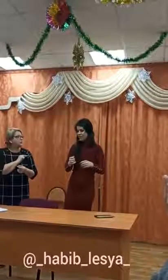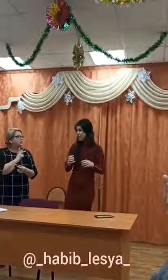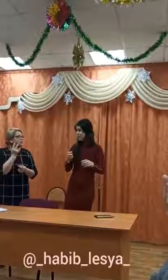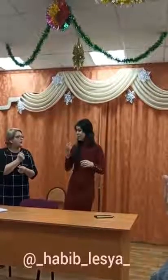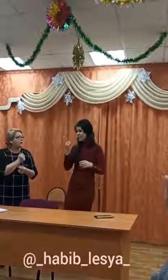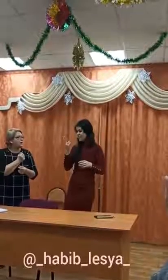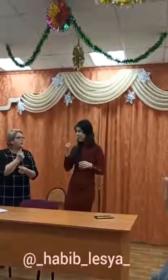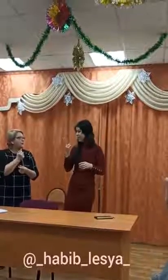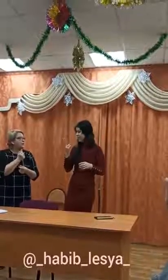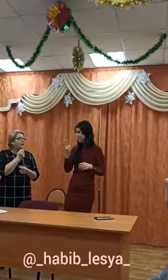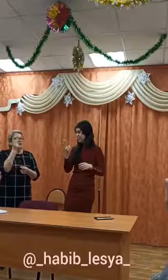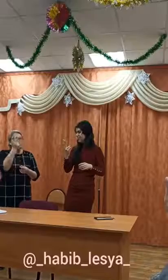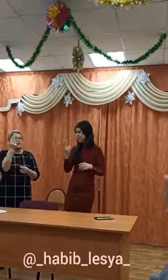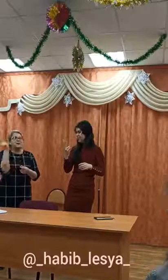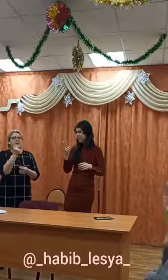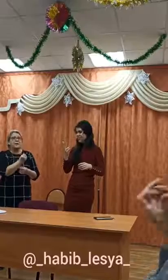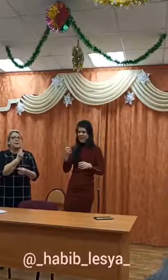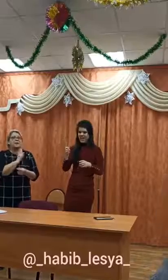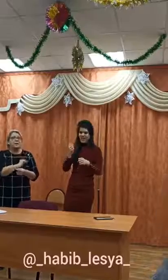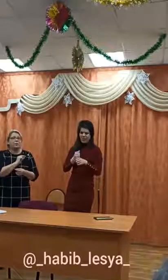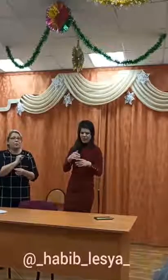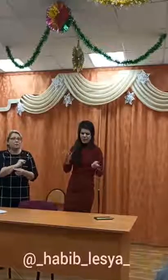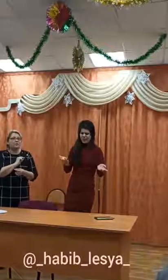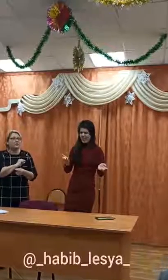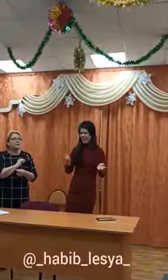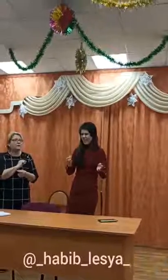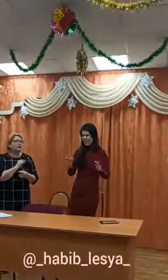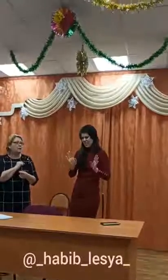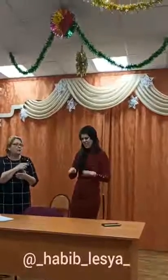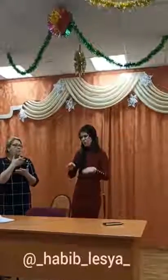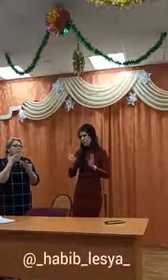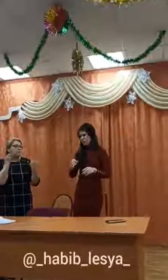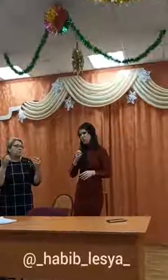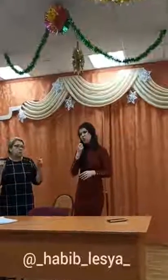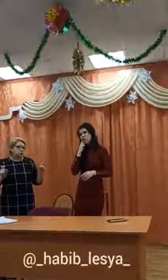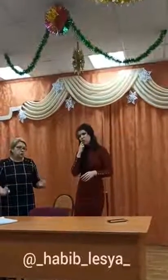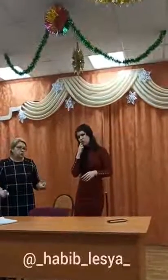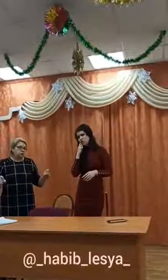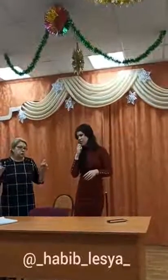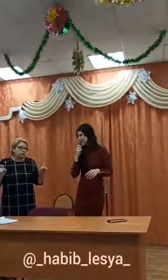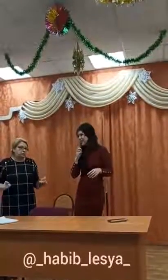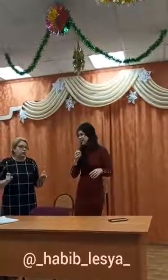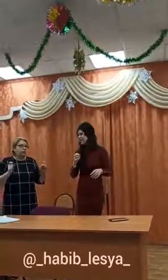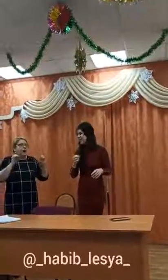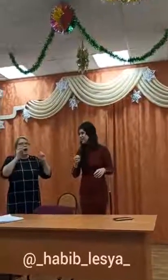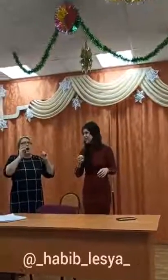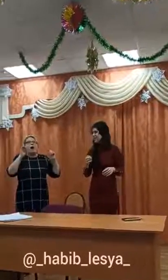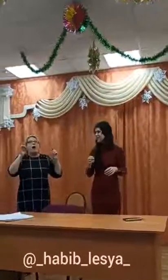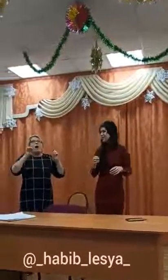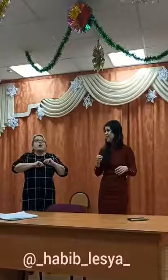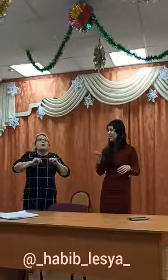Три недели, две. Две недели. Работы нет. Сижу, сижу, скучно.